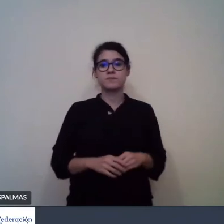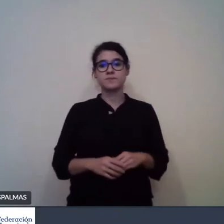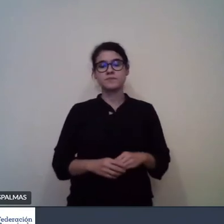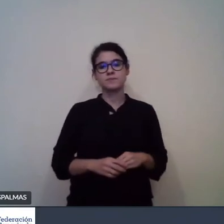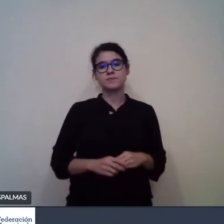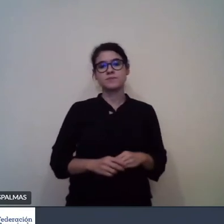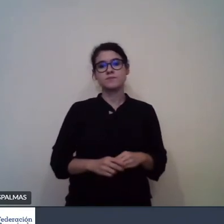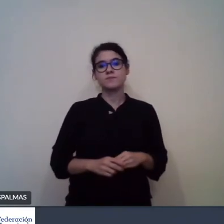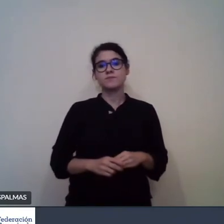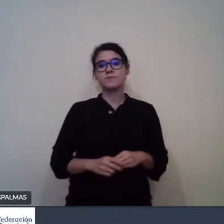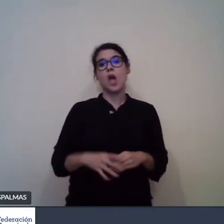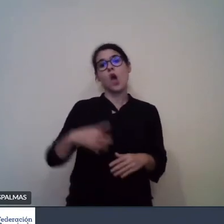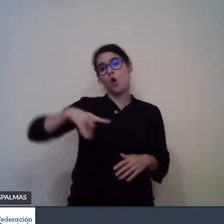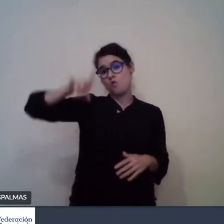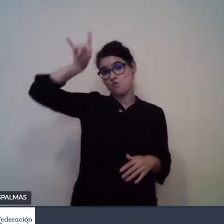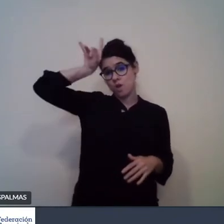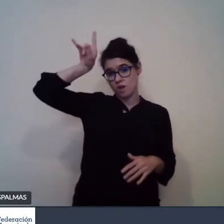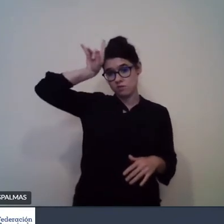Cuernos.